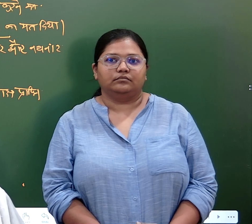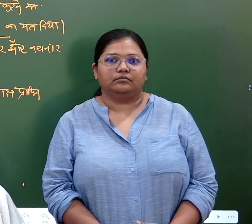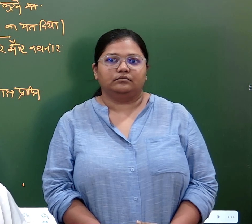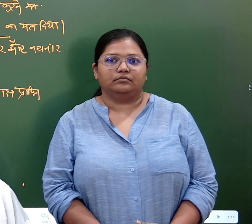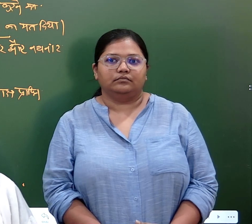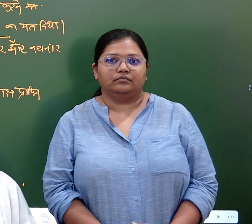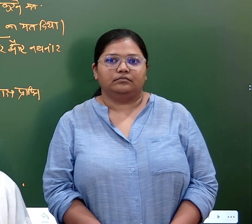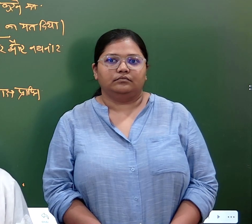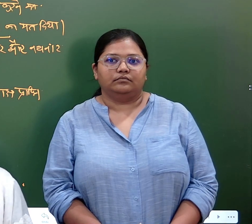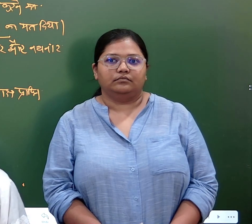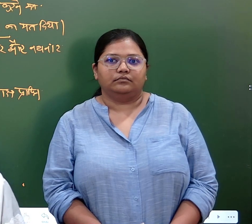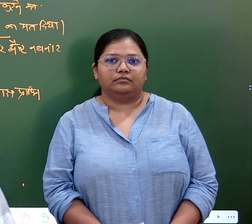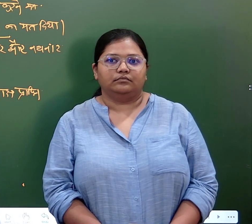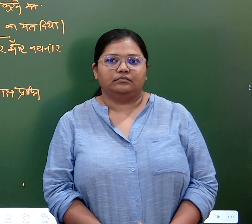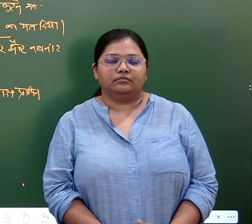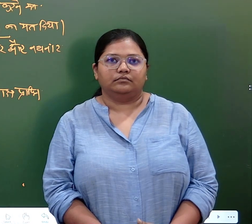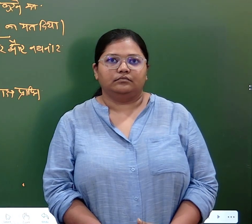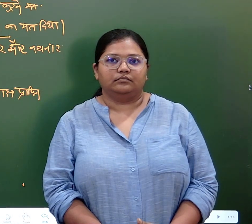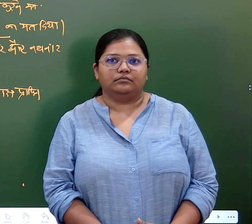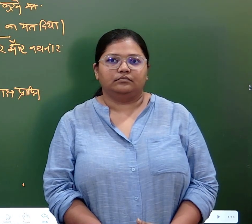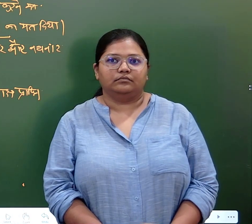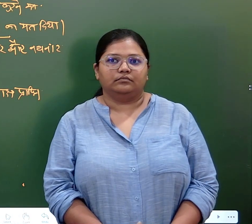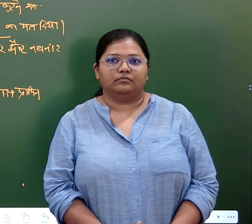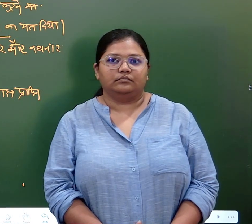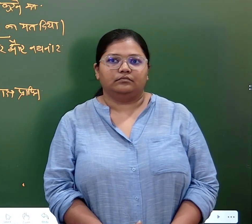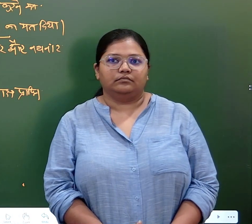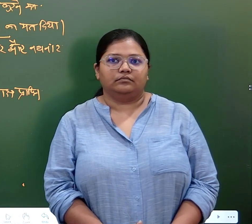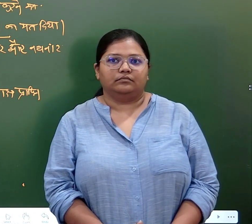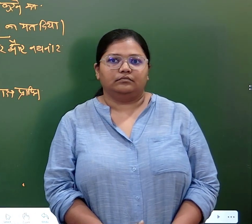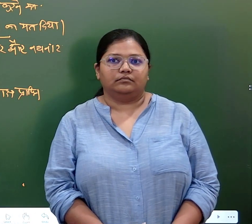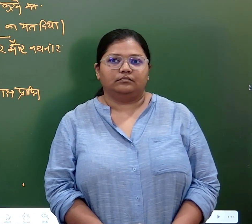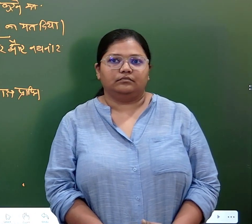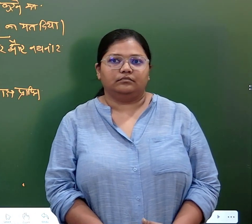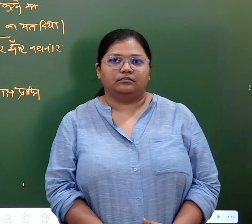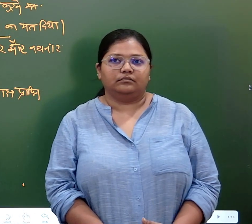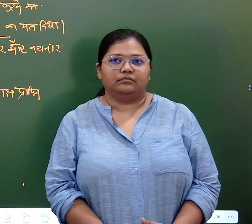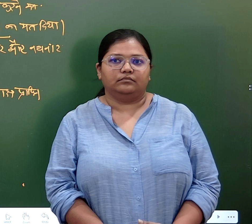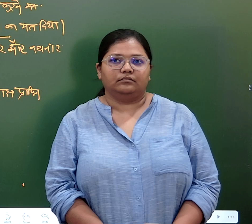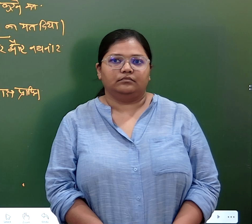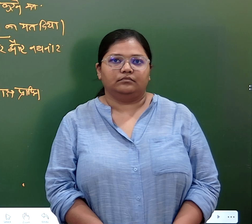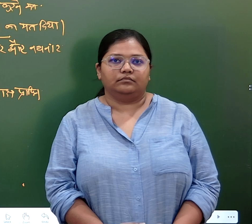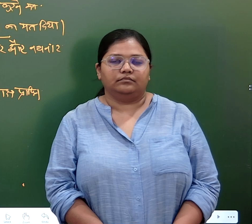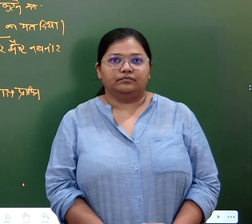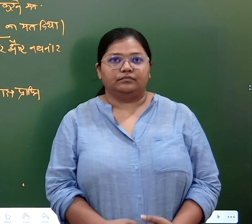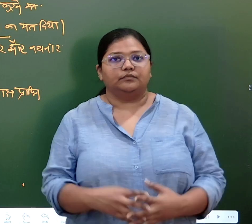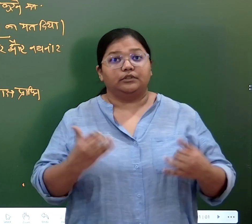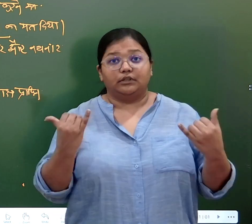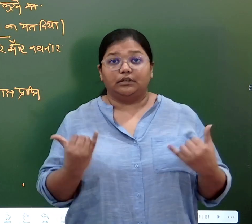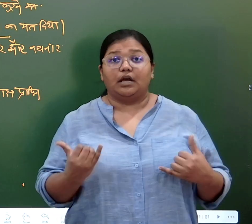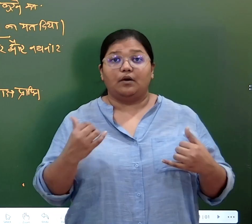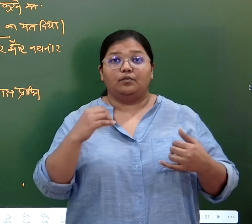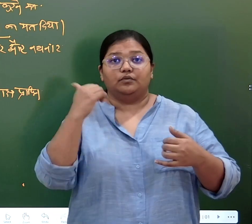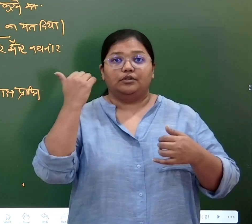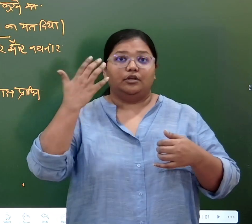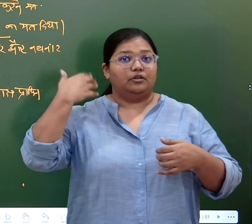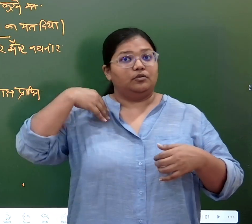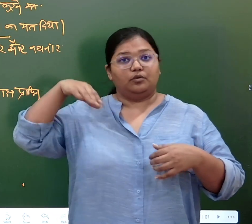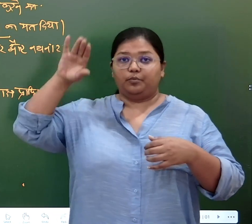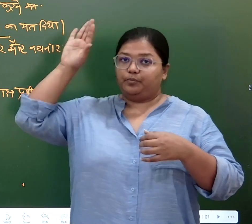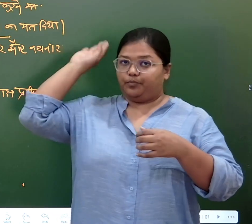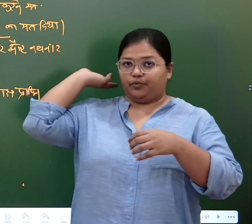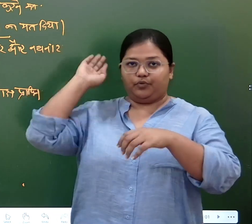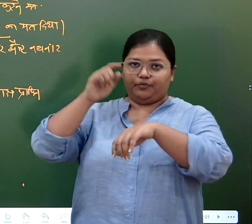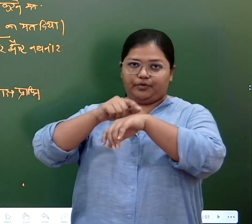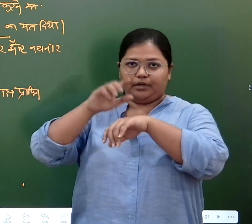तो शंकराचार्य जी कब के थे? पूर्व मध्य काल के। अब आते हैं मध्य काल के, ठीक है।